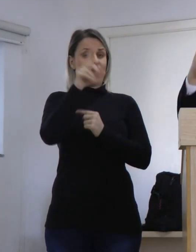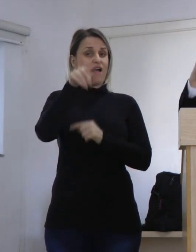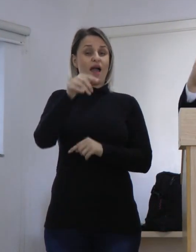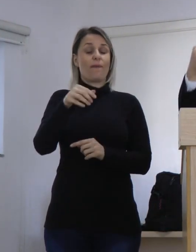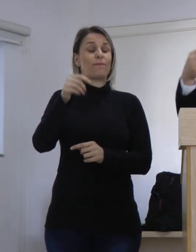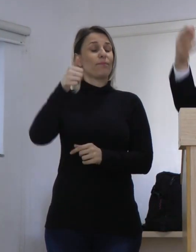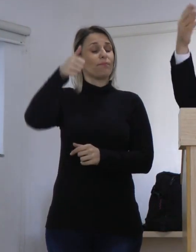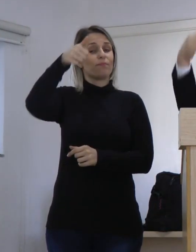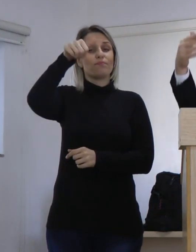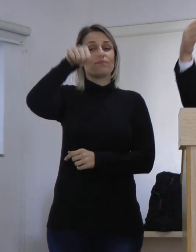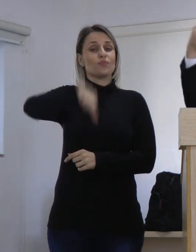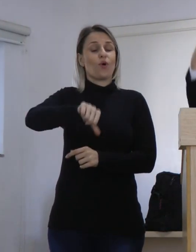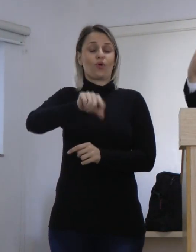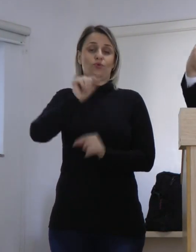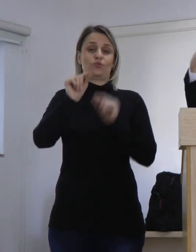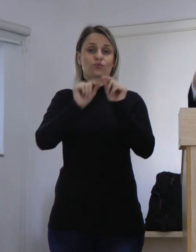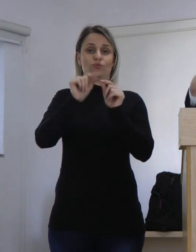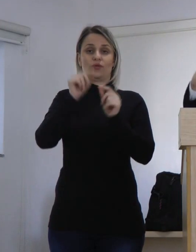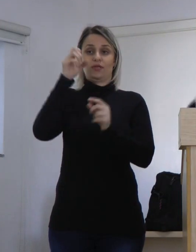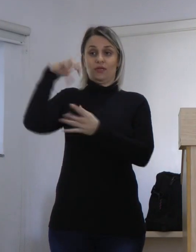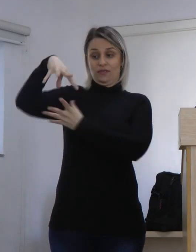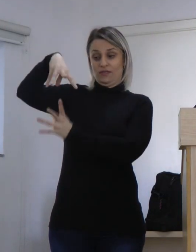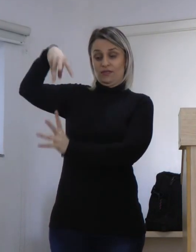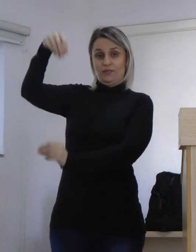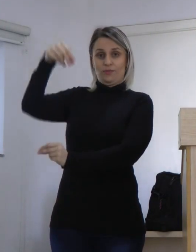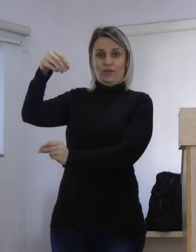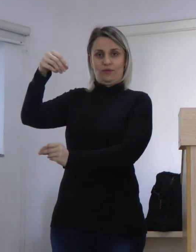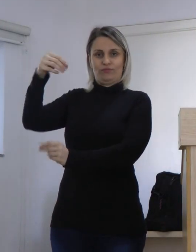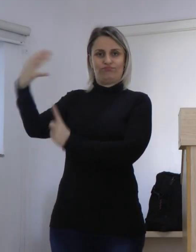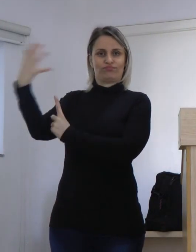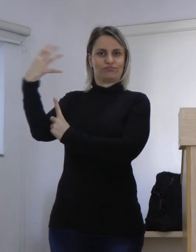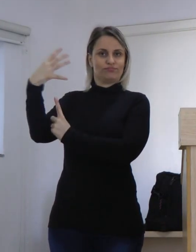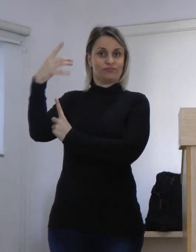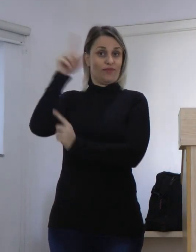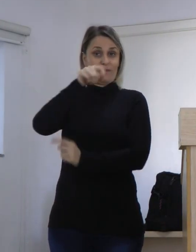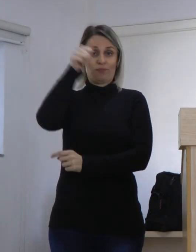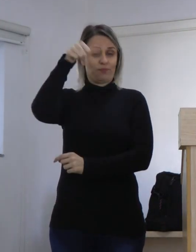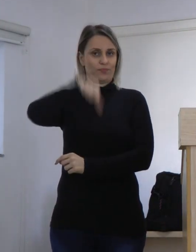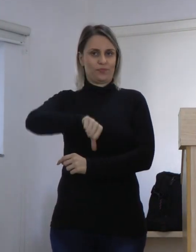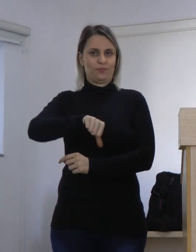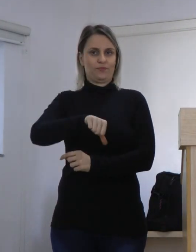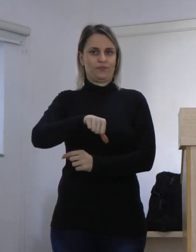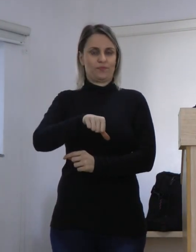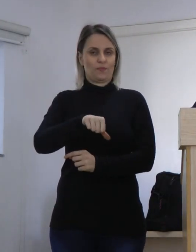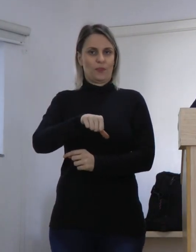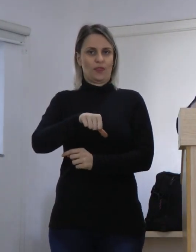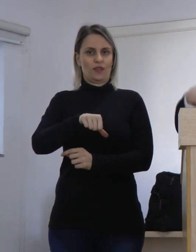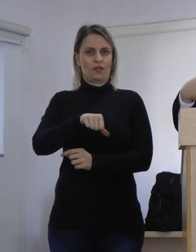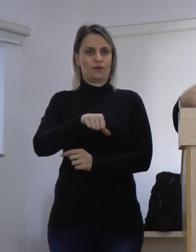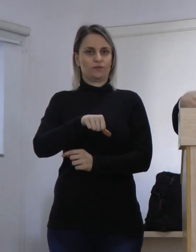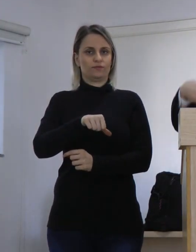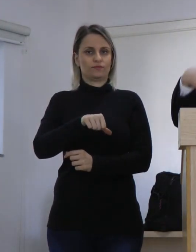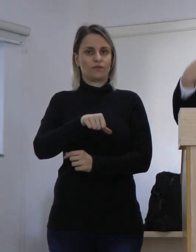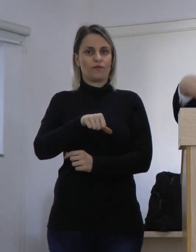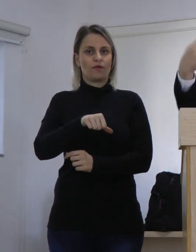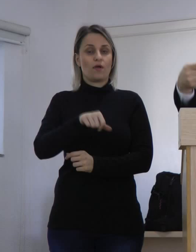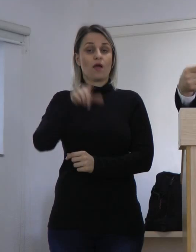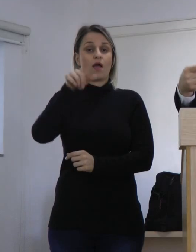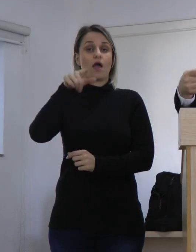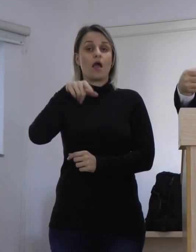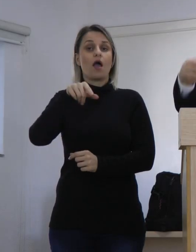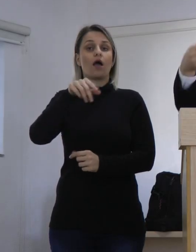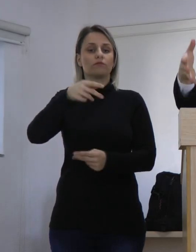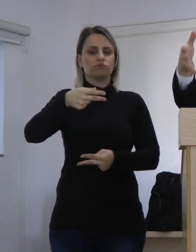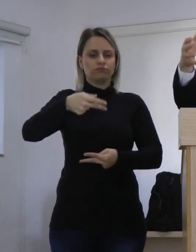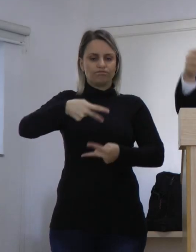obsessão espiritual, da influência negativa dos espíritos atrasados. É como se a gente rezasse ao